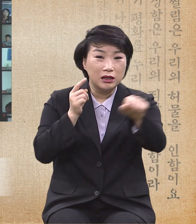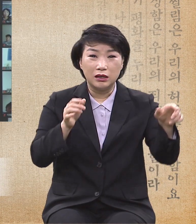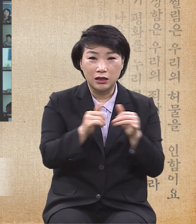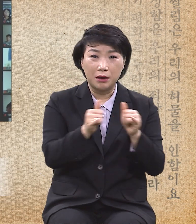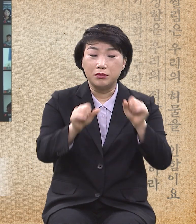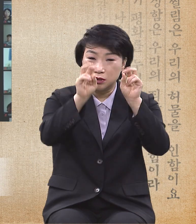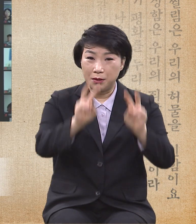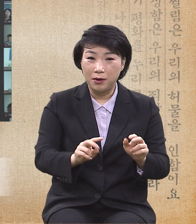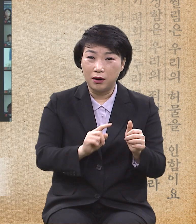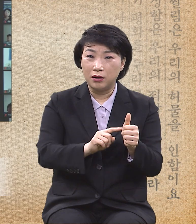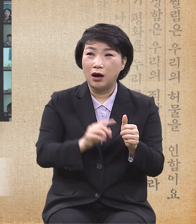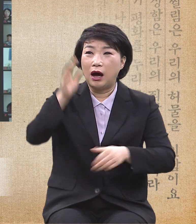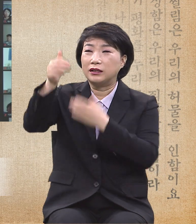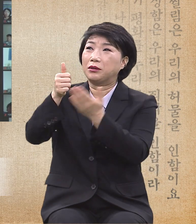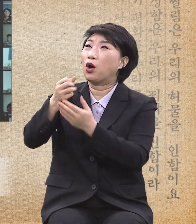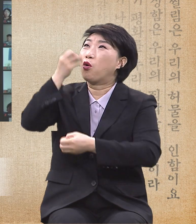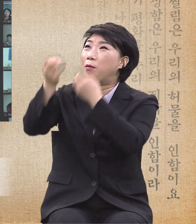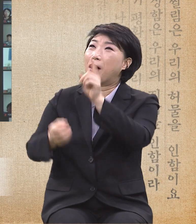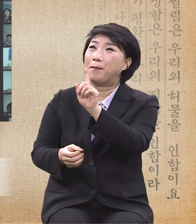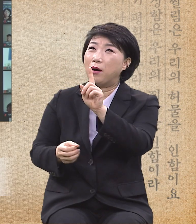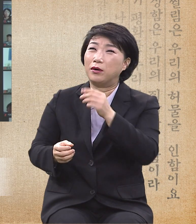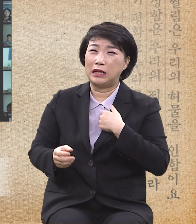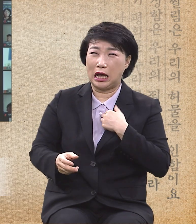뭐예요? 내가 주를 위해서